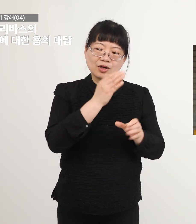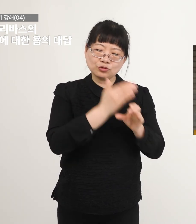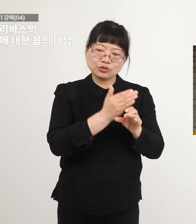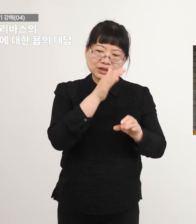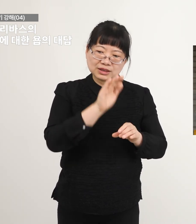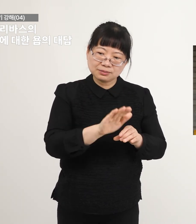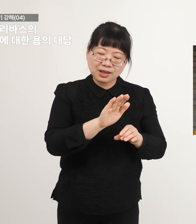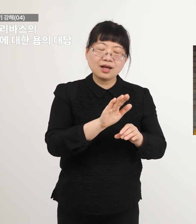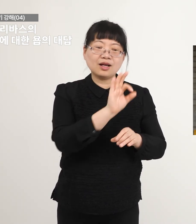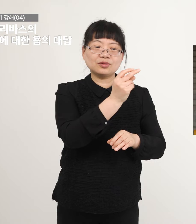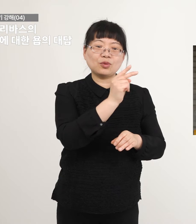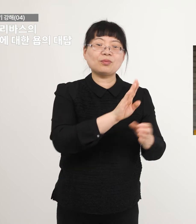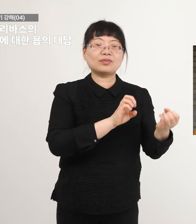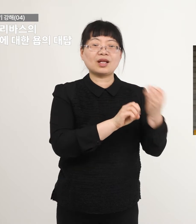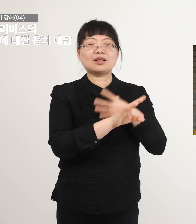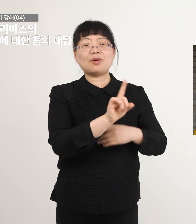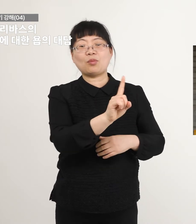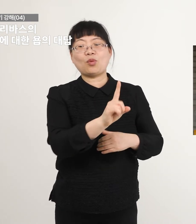이렇게 얘기하는 거예요.